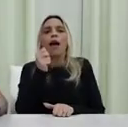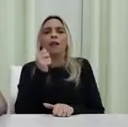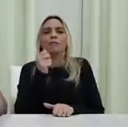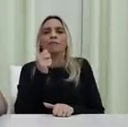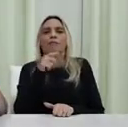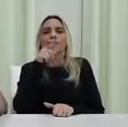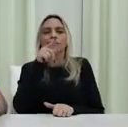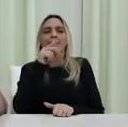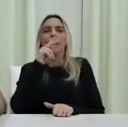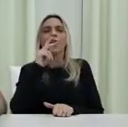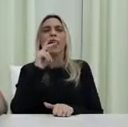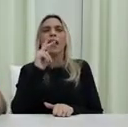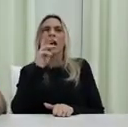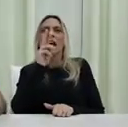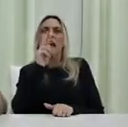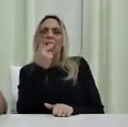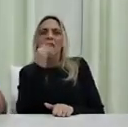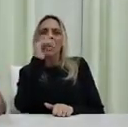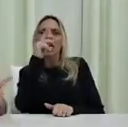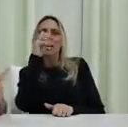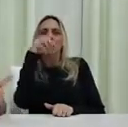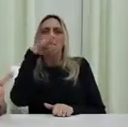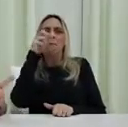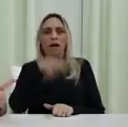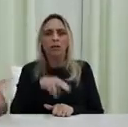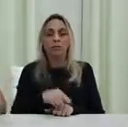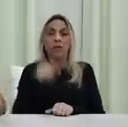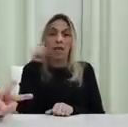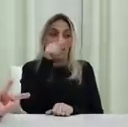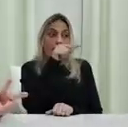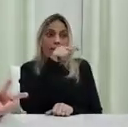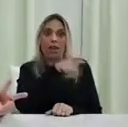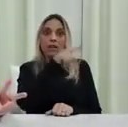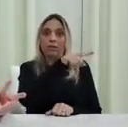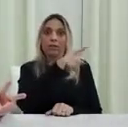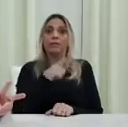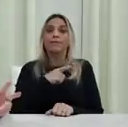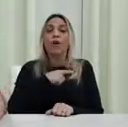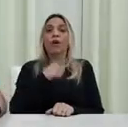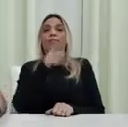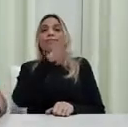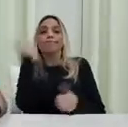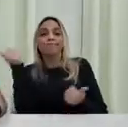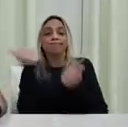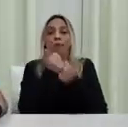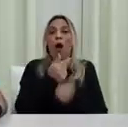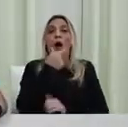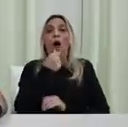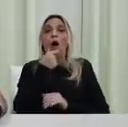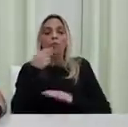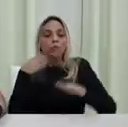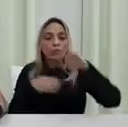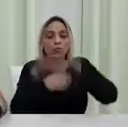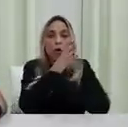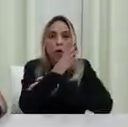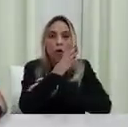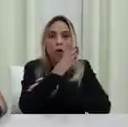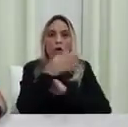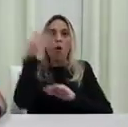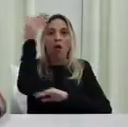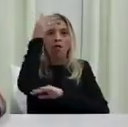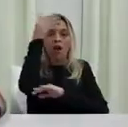novamente. Ali tem a ver com duas coisas, né? Um está no projeto do Moro, questão do excesso. O cara invadiu um quarto de